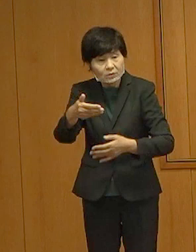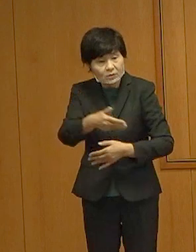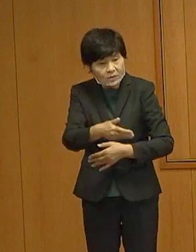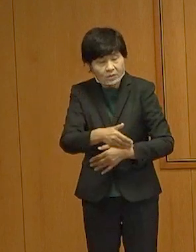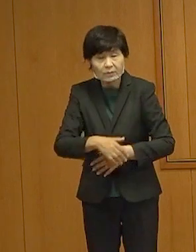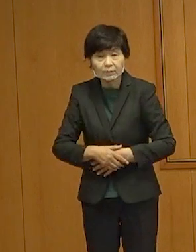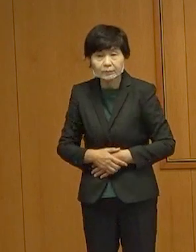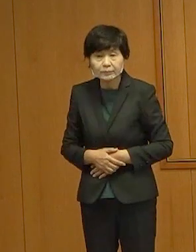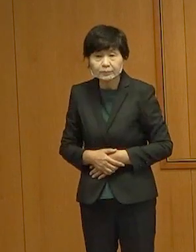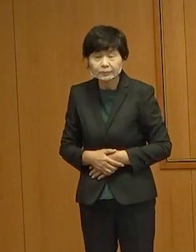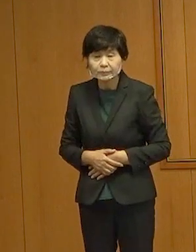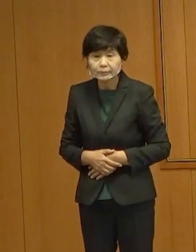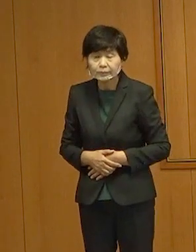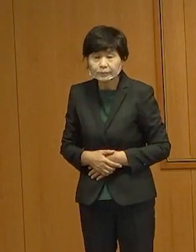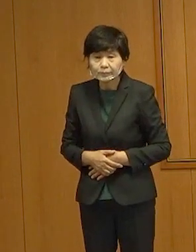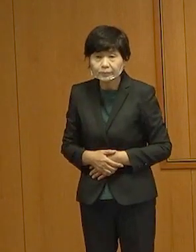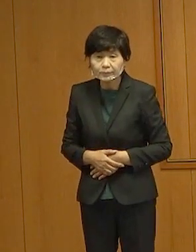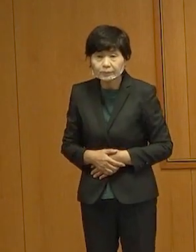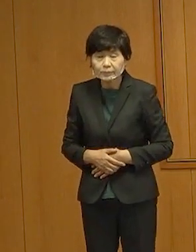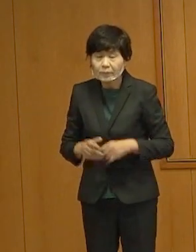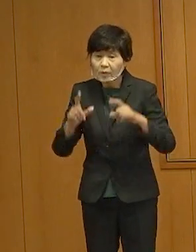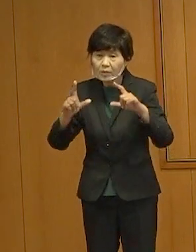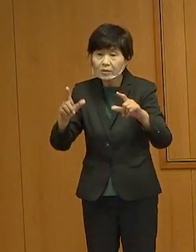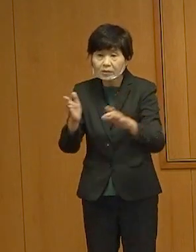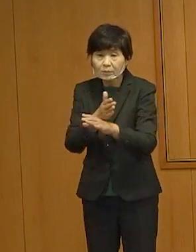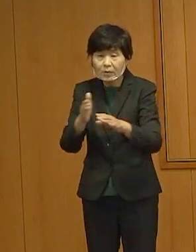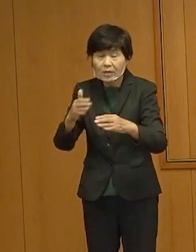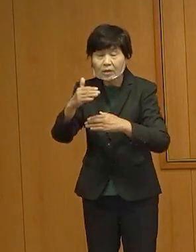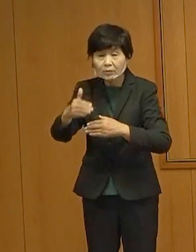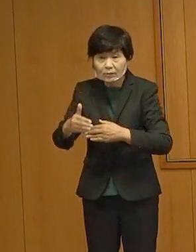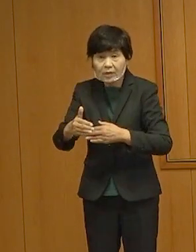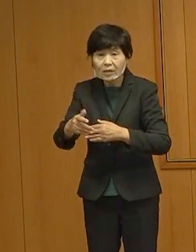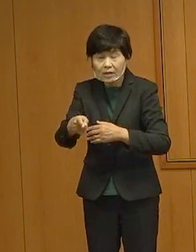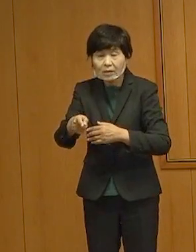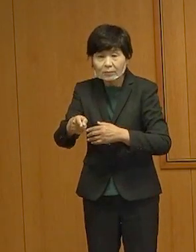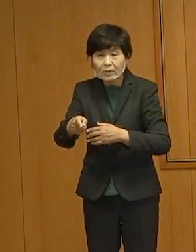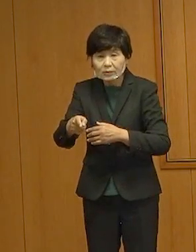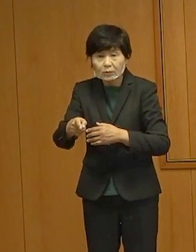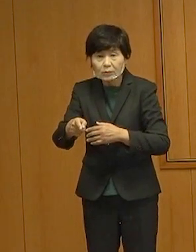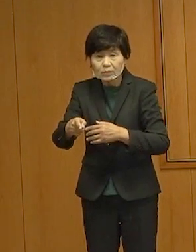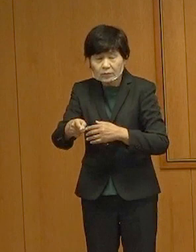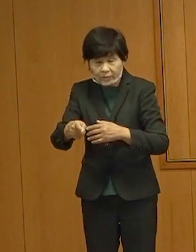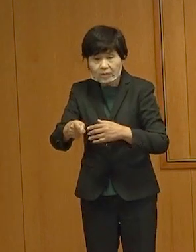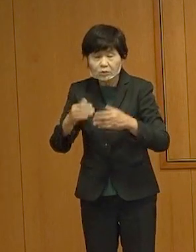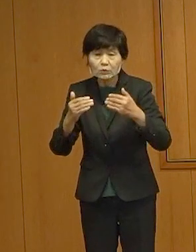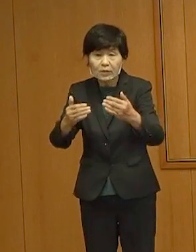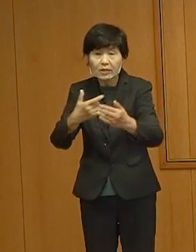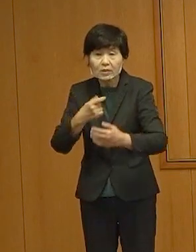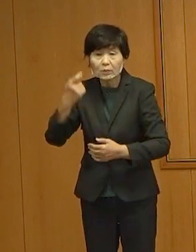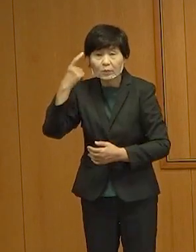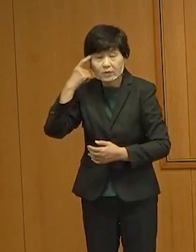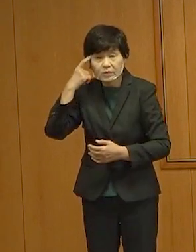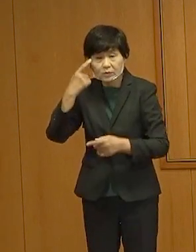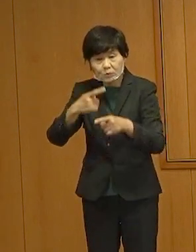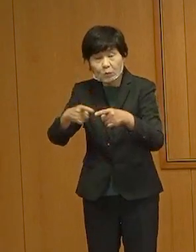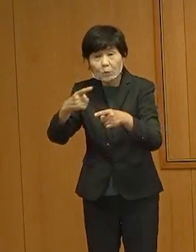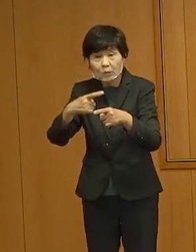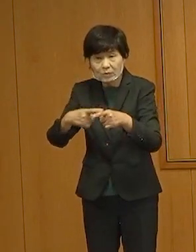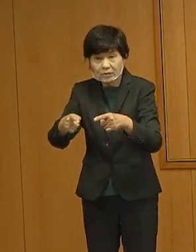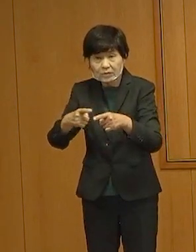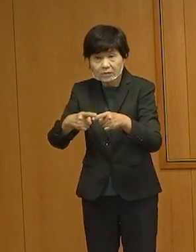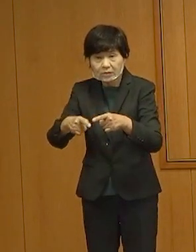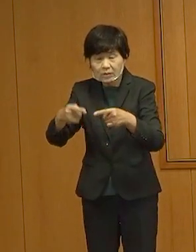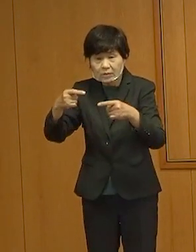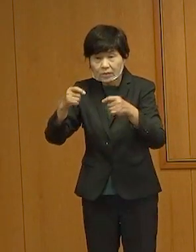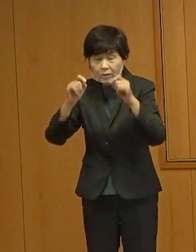され方をするのかというのを教えてください。 当面はそういう数で進めたいというふうに思いますが、徐々に啓発を9